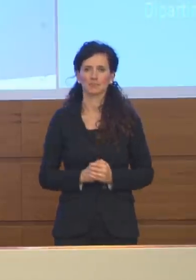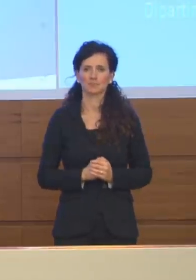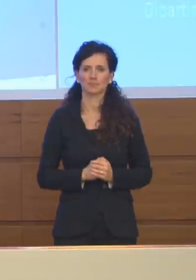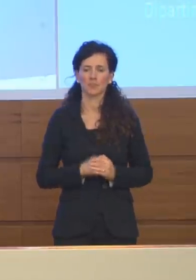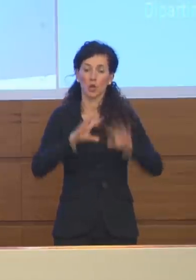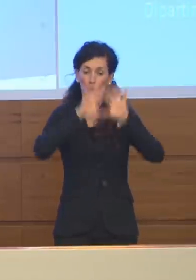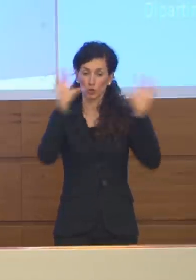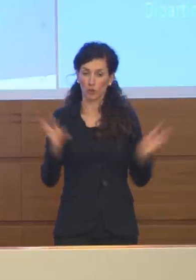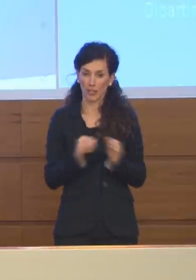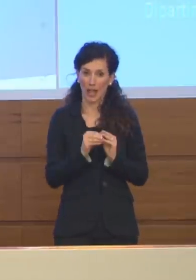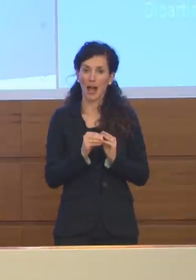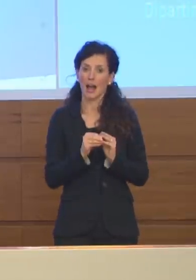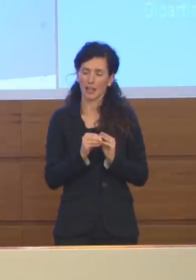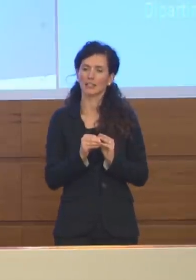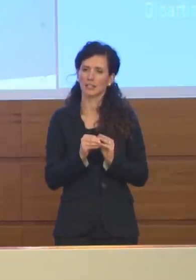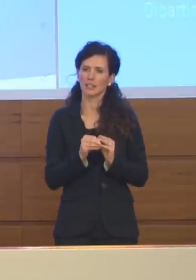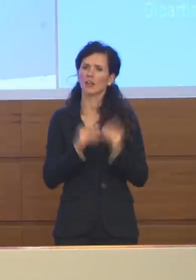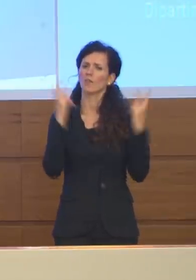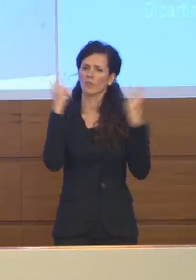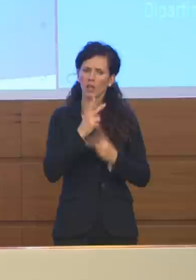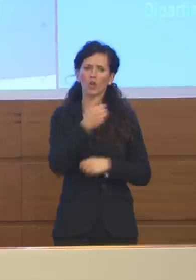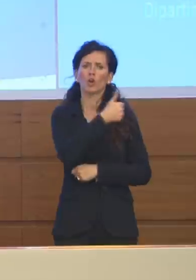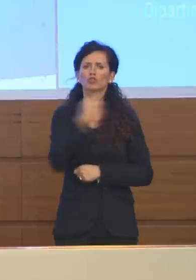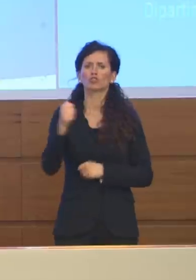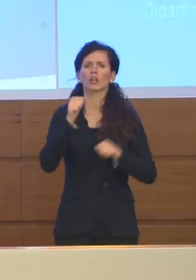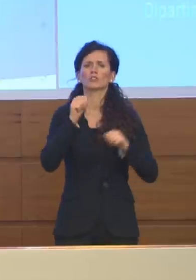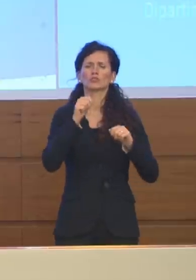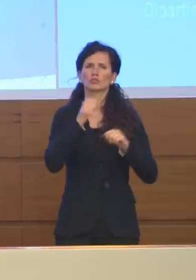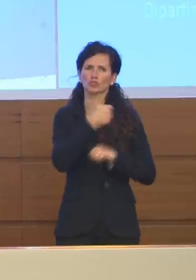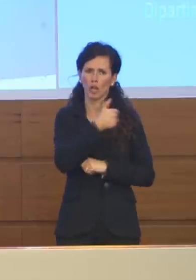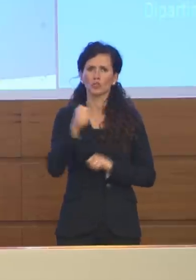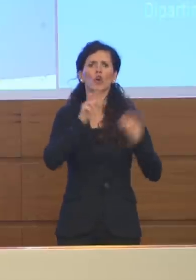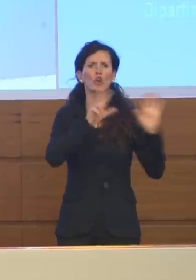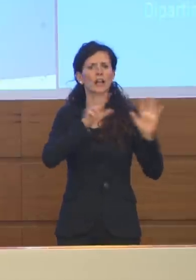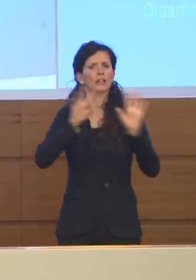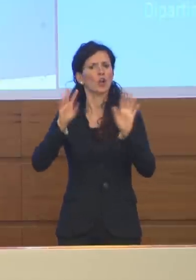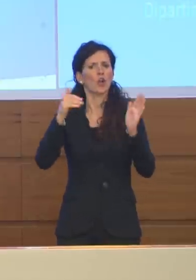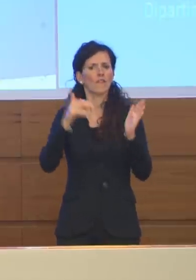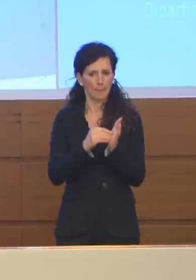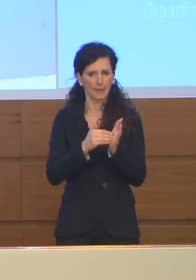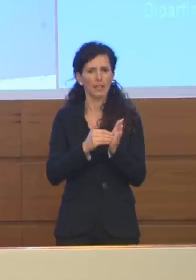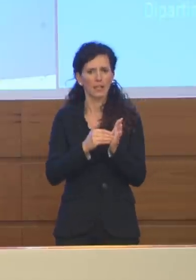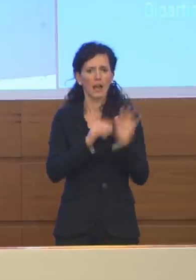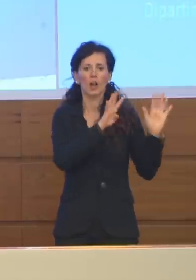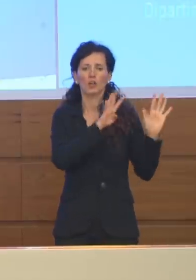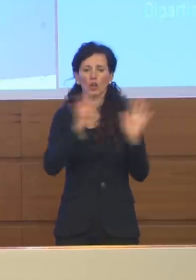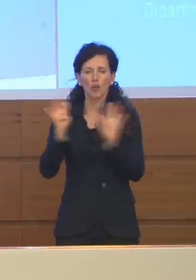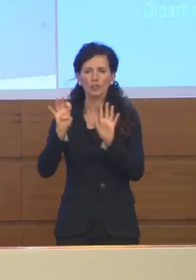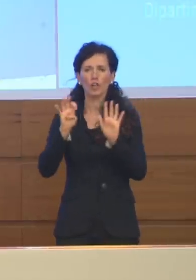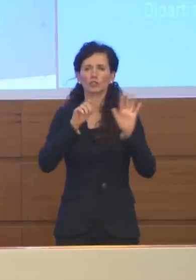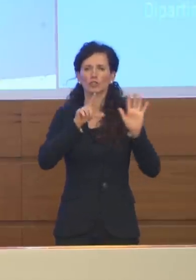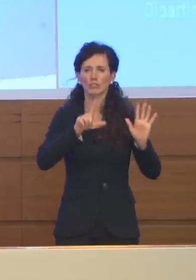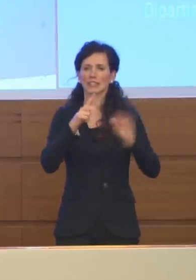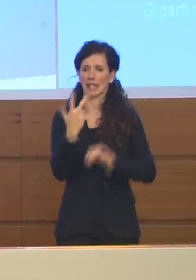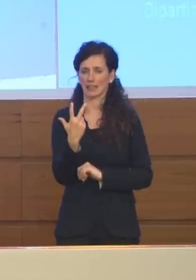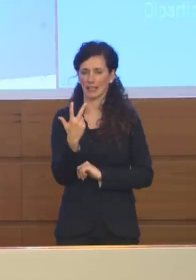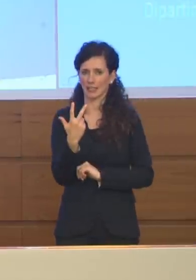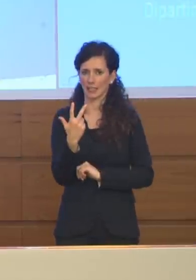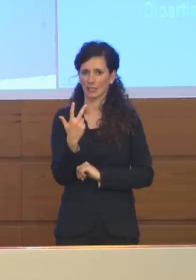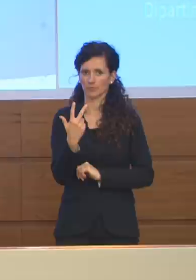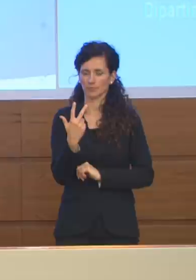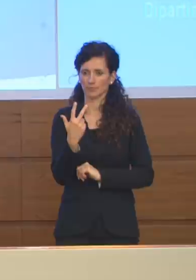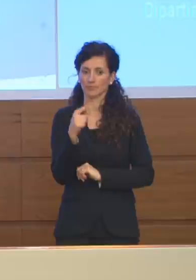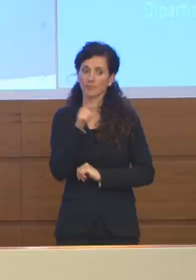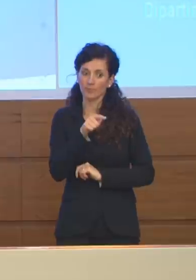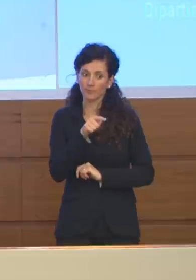casi totali infatti sono 188 89.000 973 con